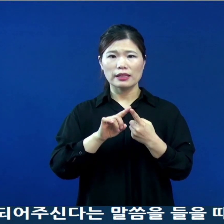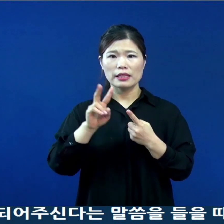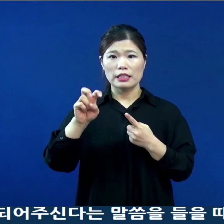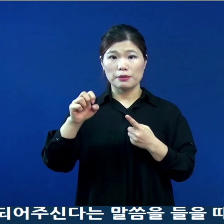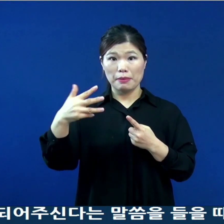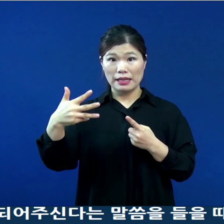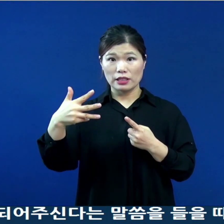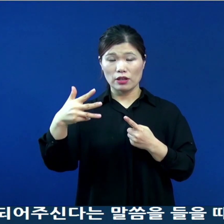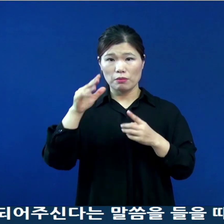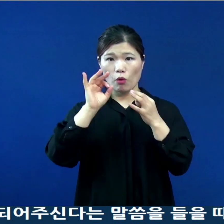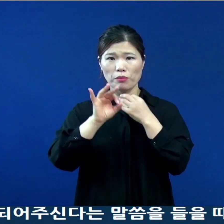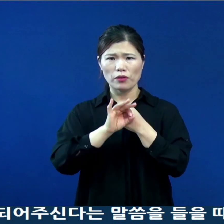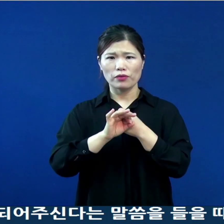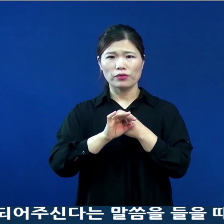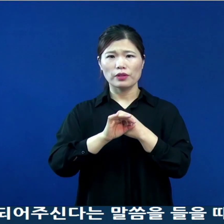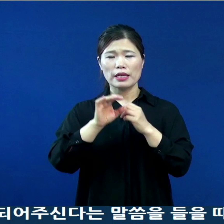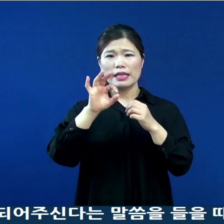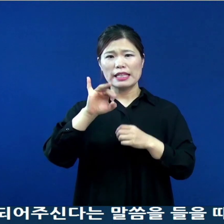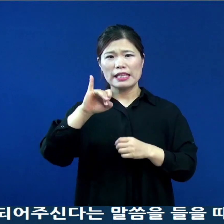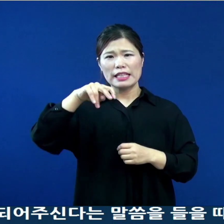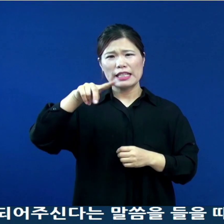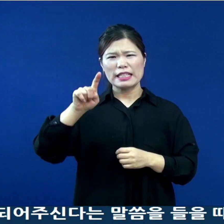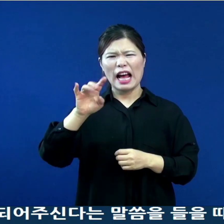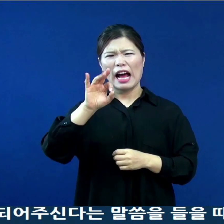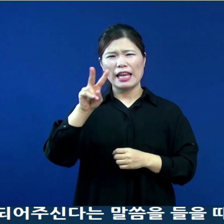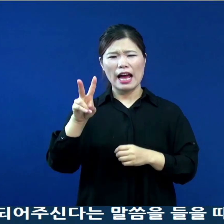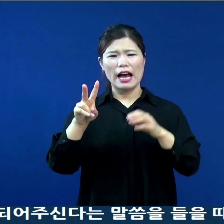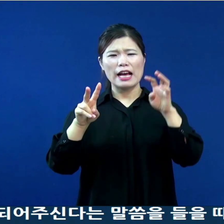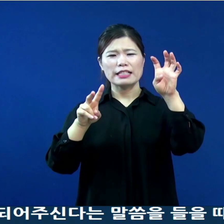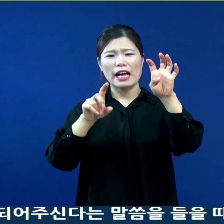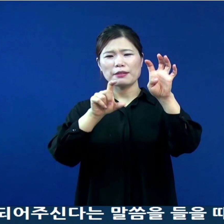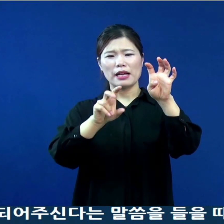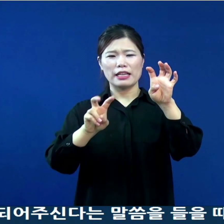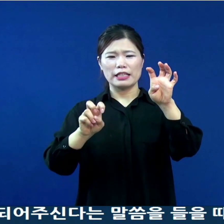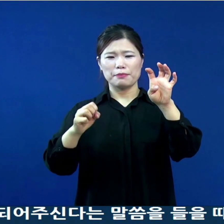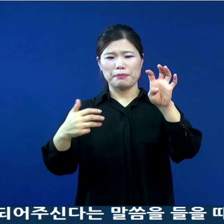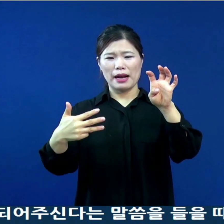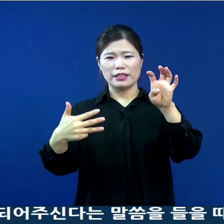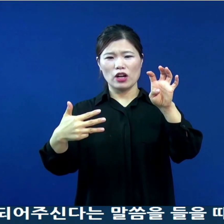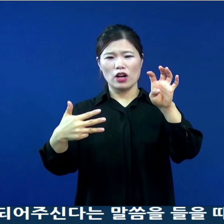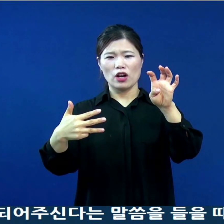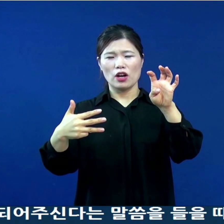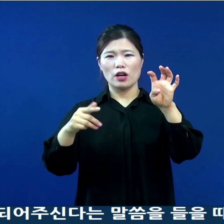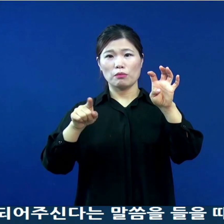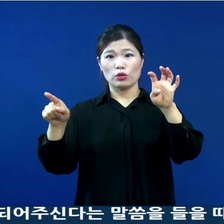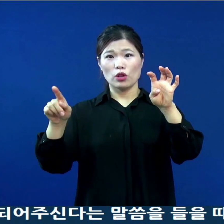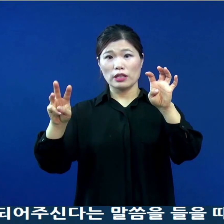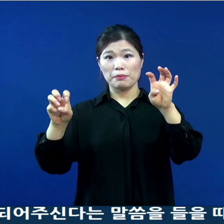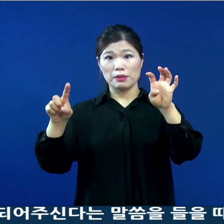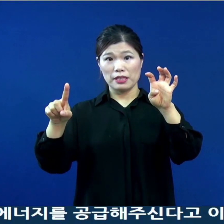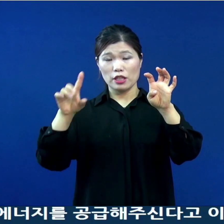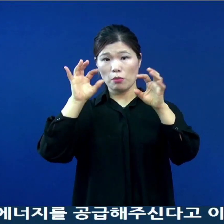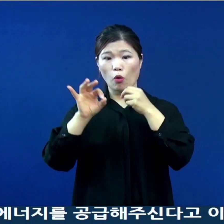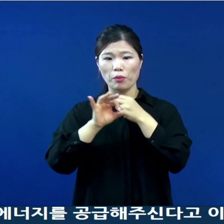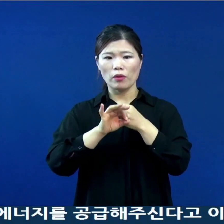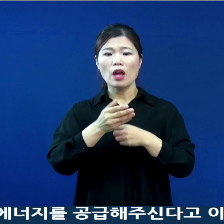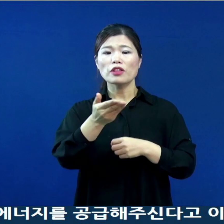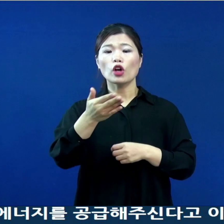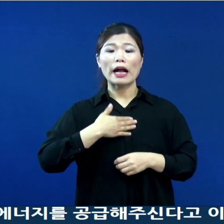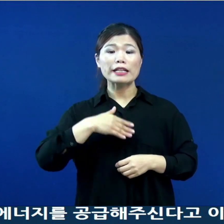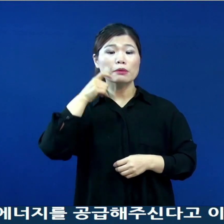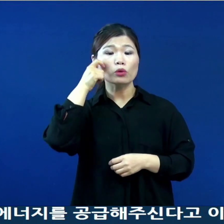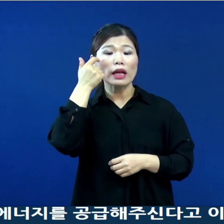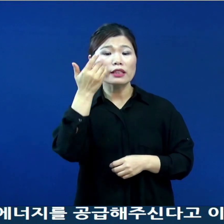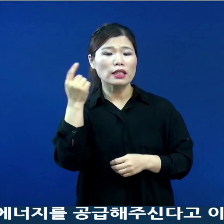봤으면 좋겠는데, 이사야서 40장 28절에서 31절, 너는 알지 못하느냐,